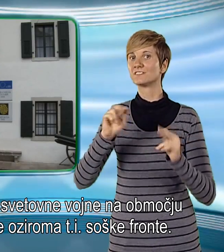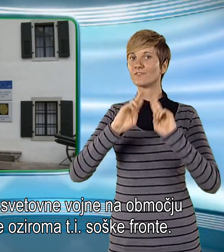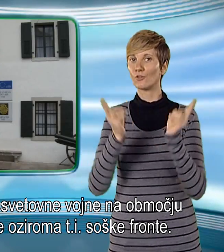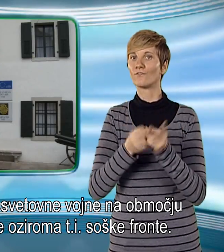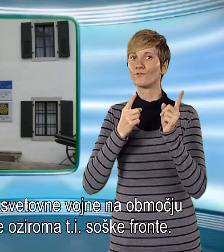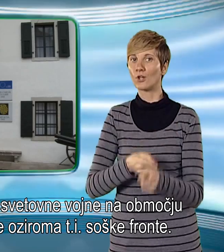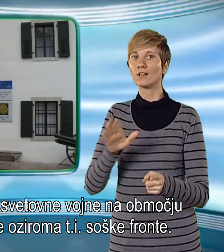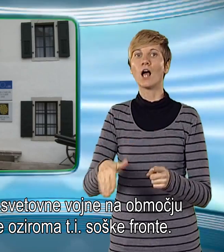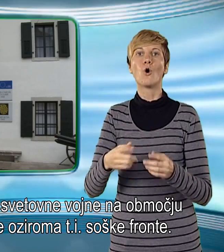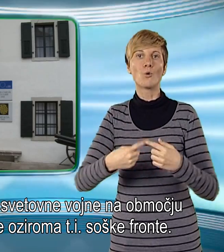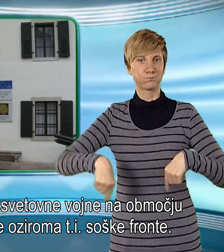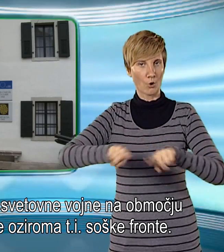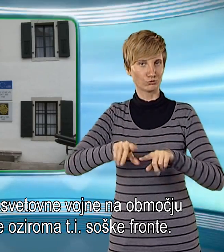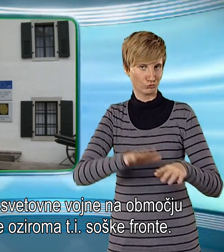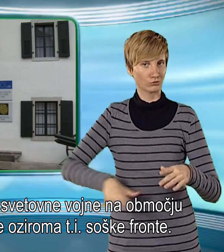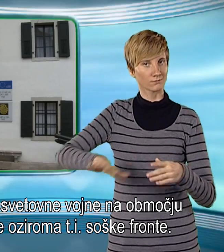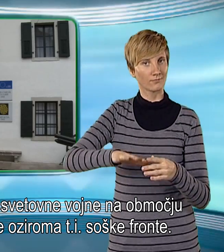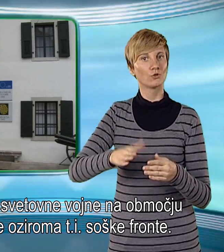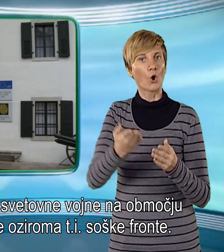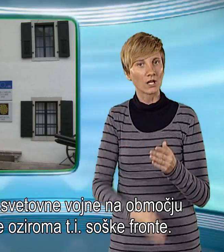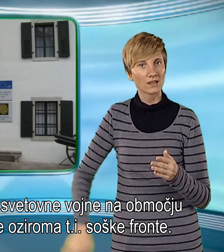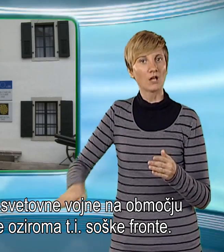oziroma tako imenovane Soške fronte.